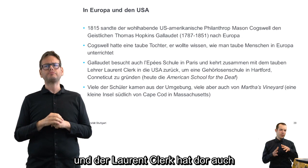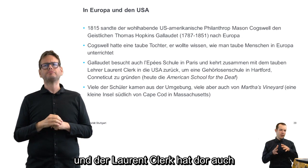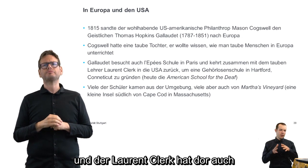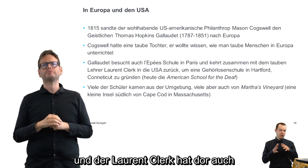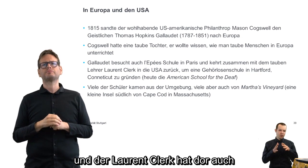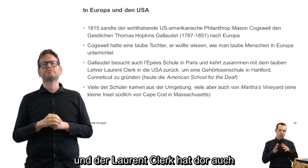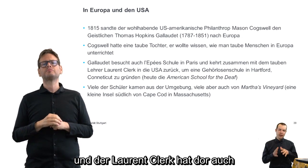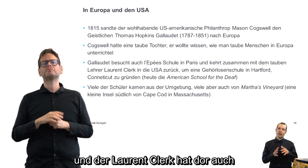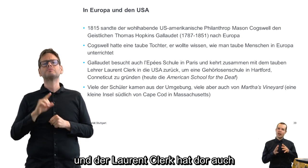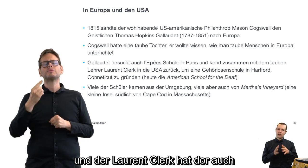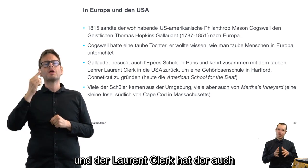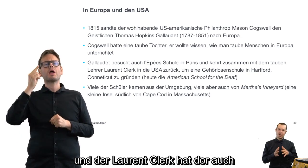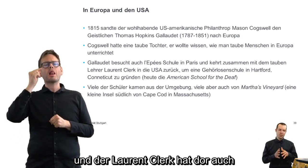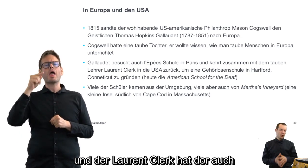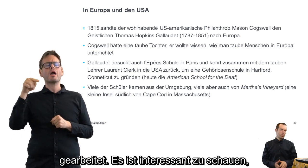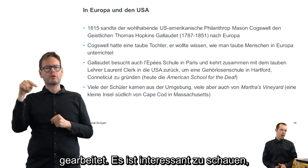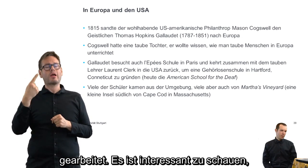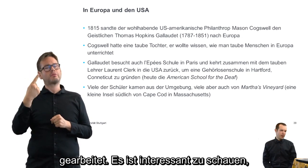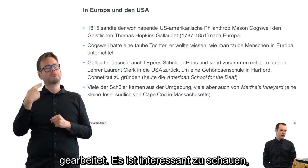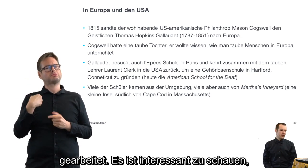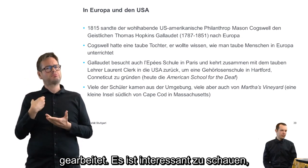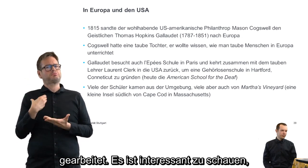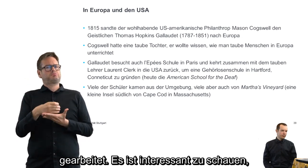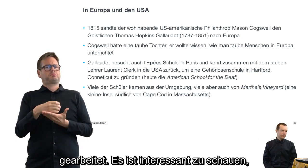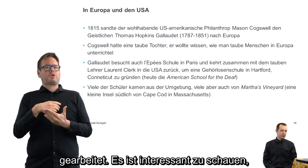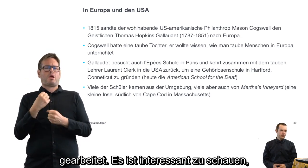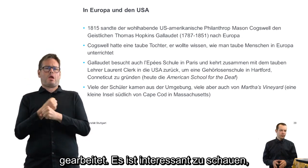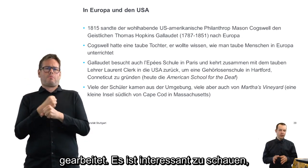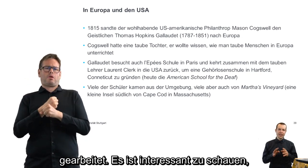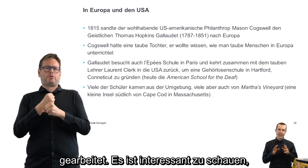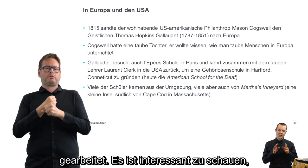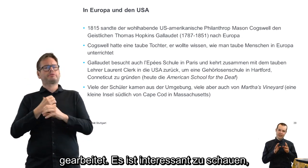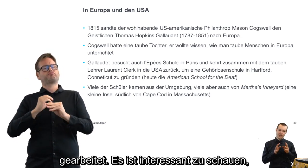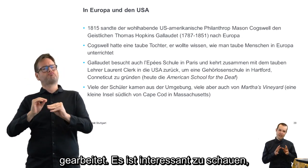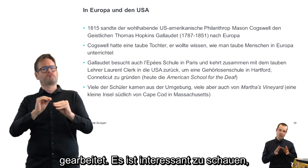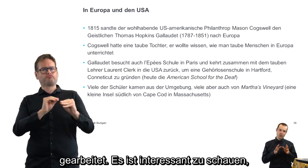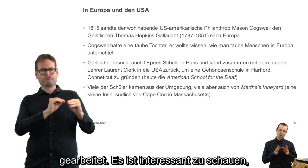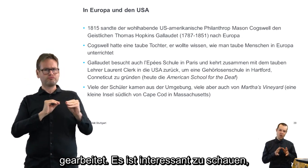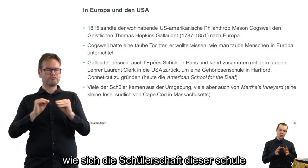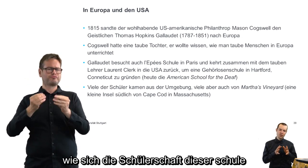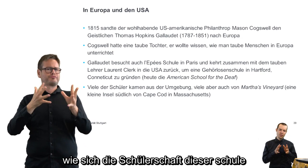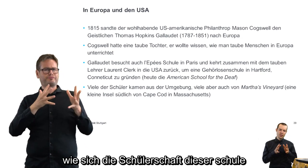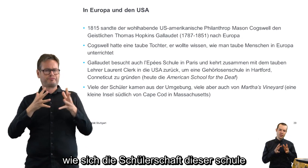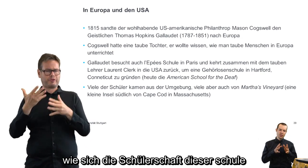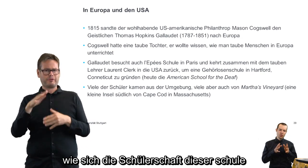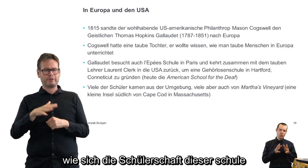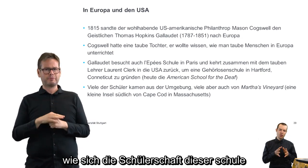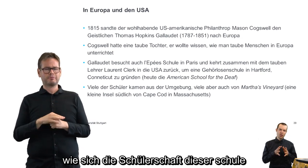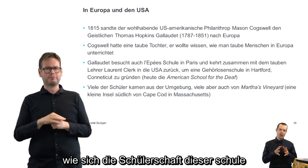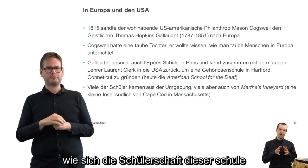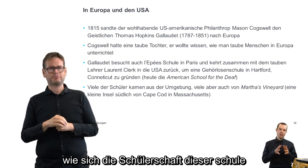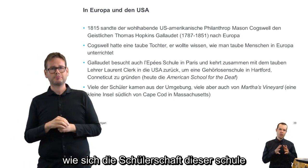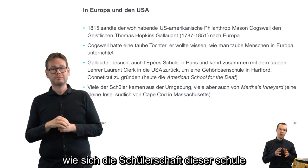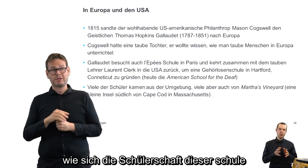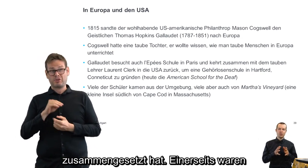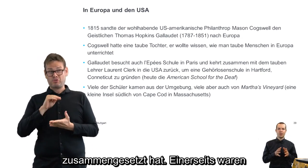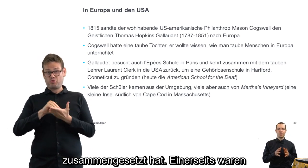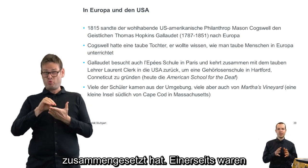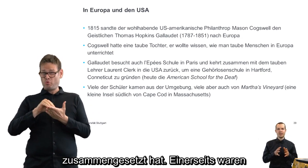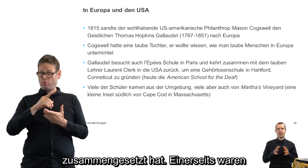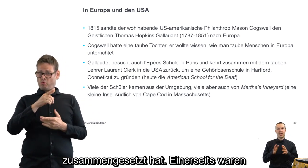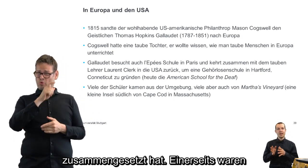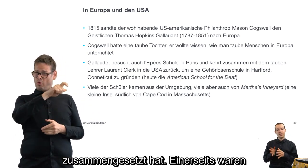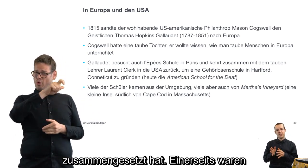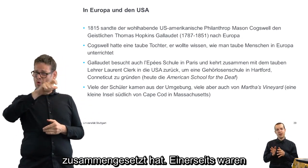und der Laurent Clercq hat da dann eben auch gearbeitet. Es ist interessant zu schauen, wie sich die Schülerschaft dieser Schule